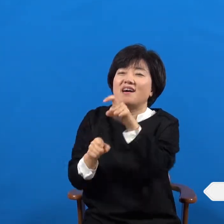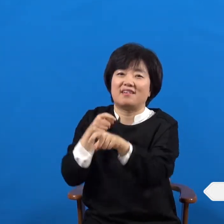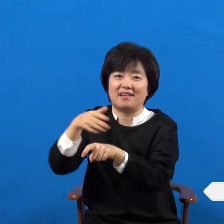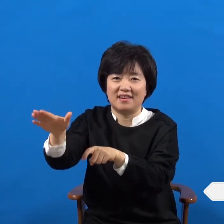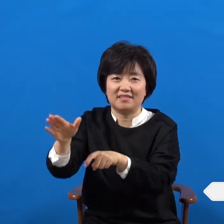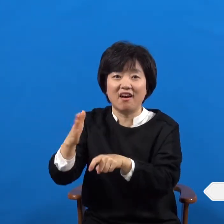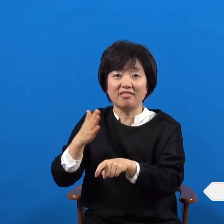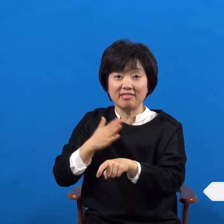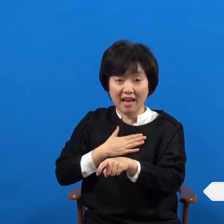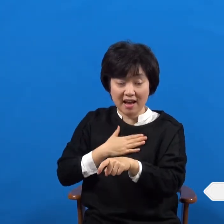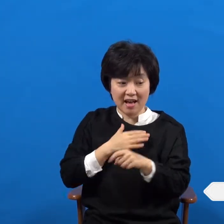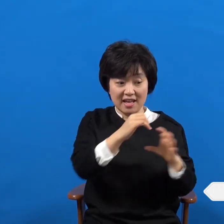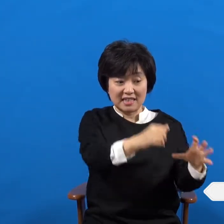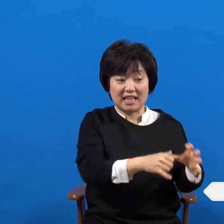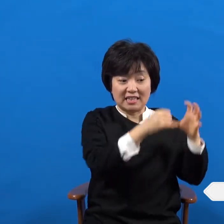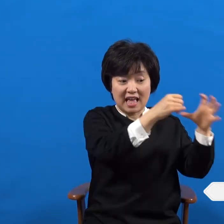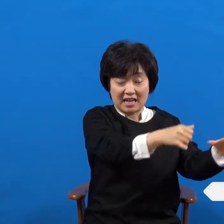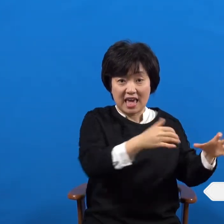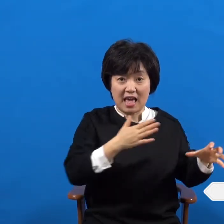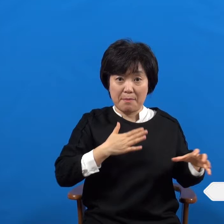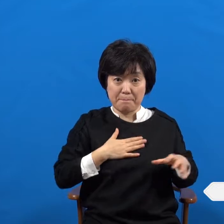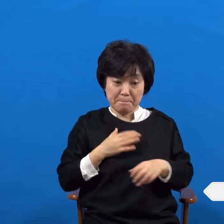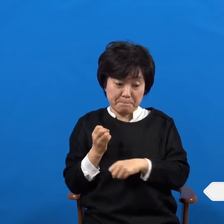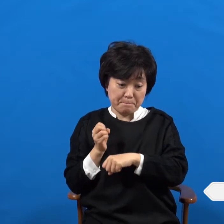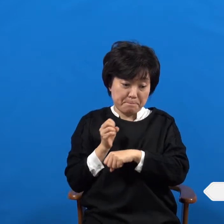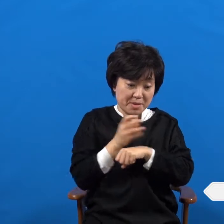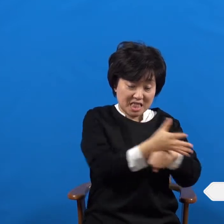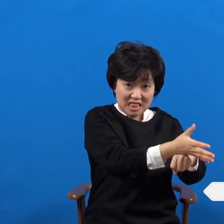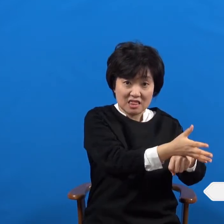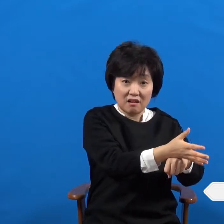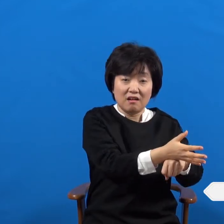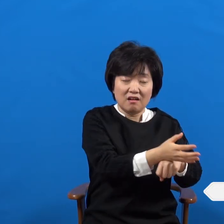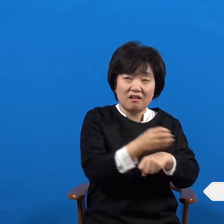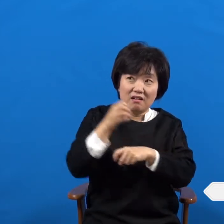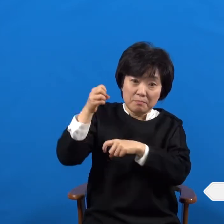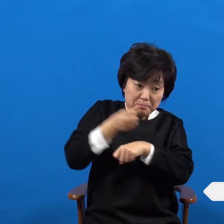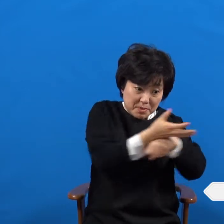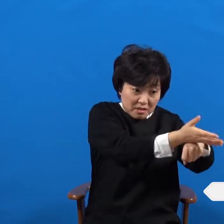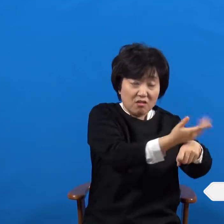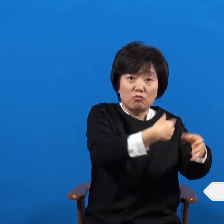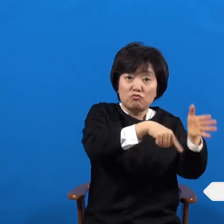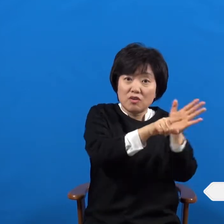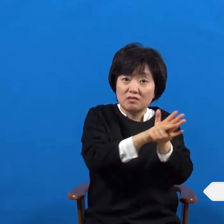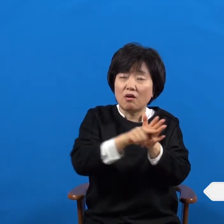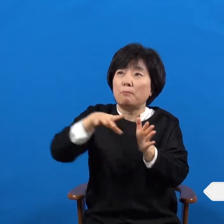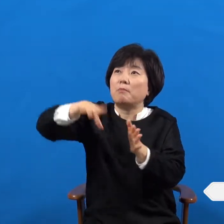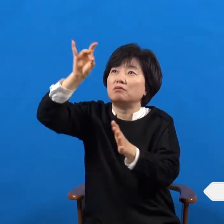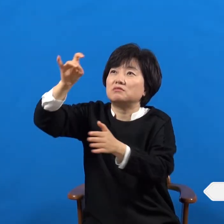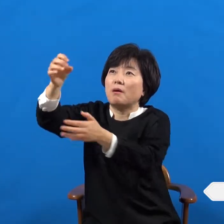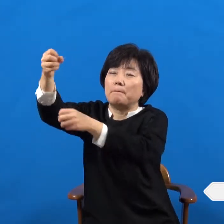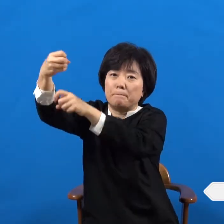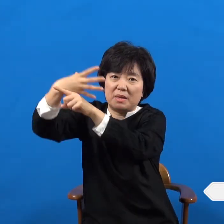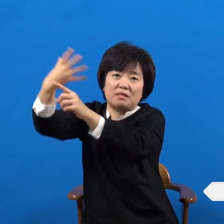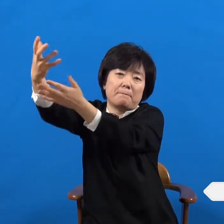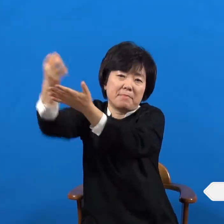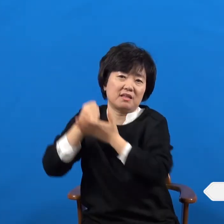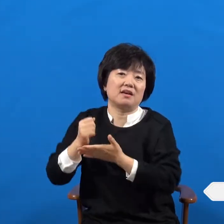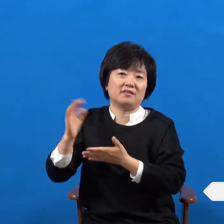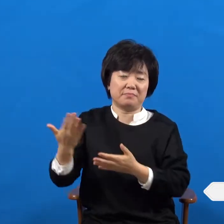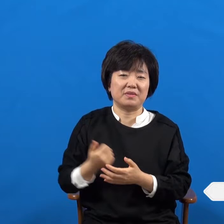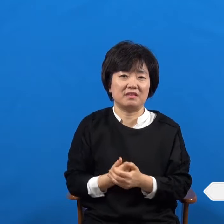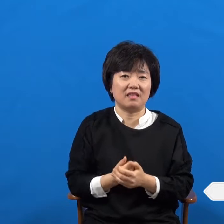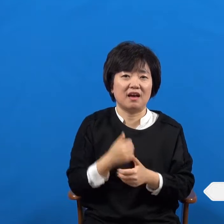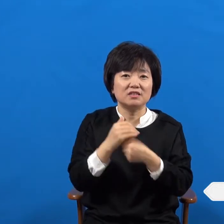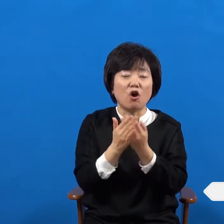빛이 되기 위해선 먼저 우리가 빛을 받아야 합니다. 그래서 성경학자들은